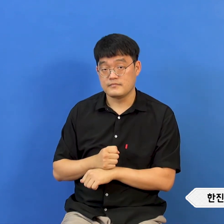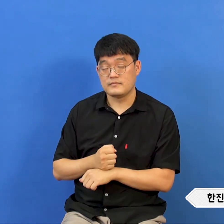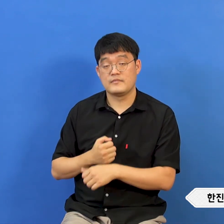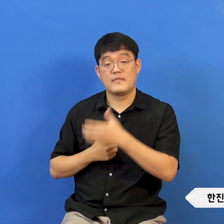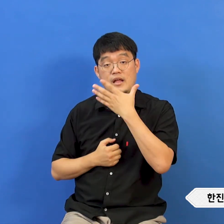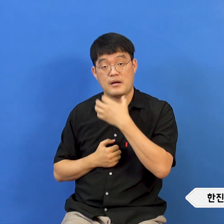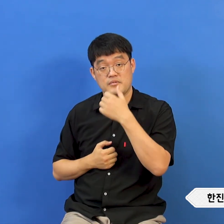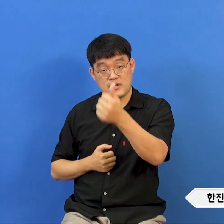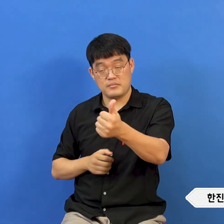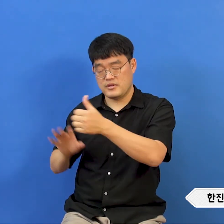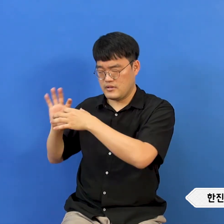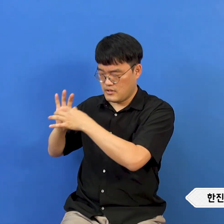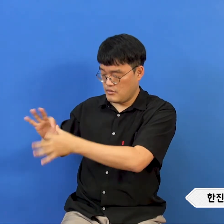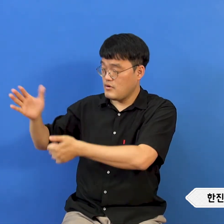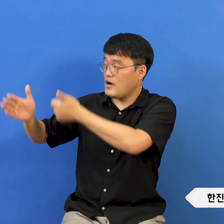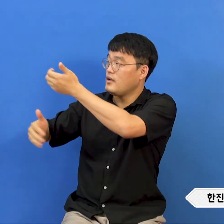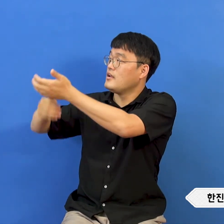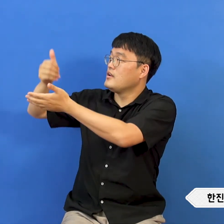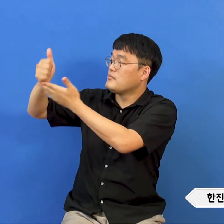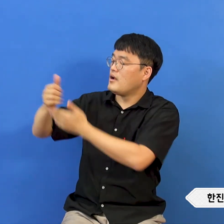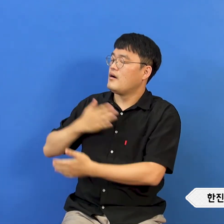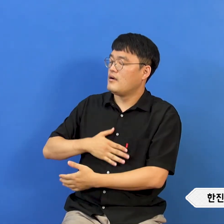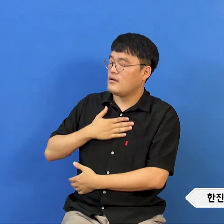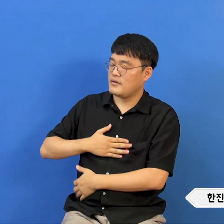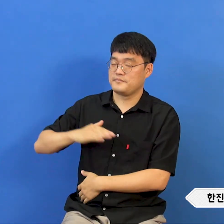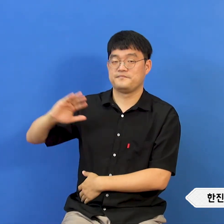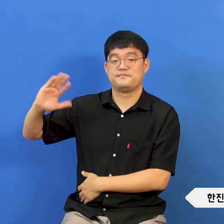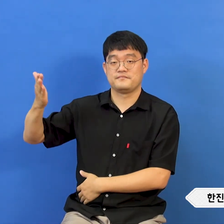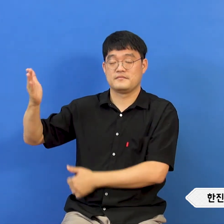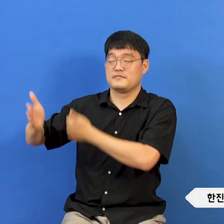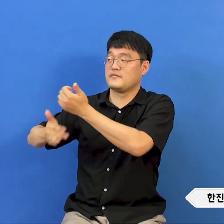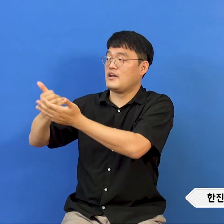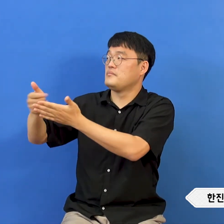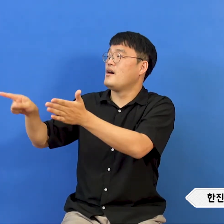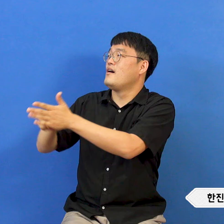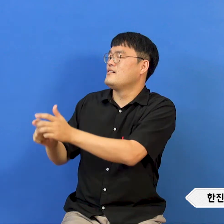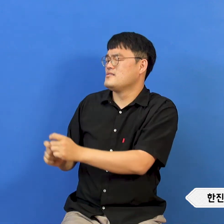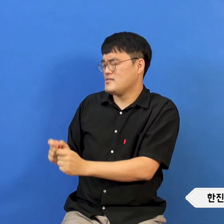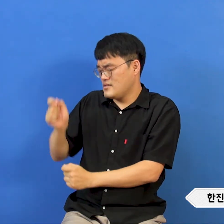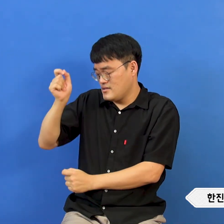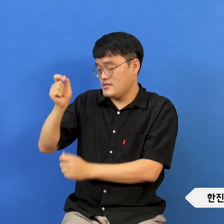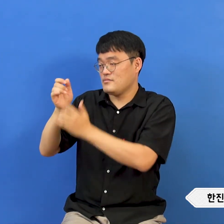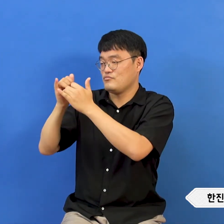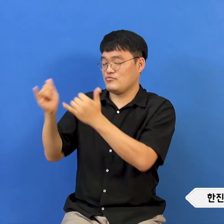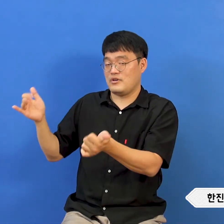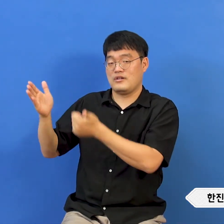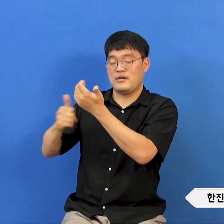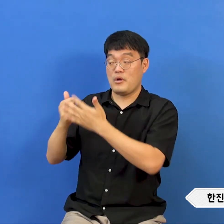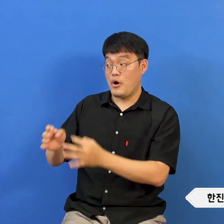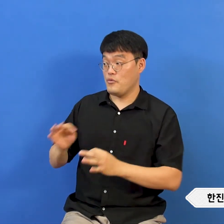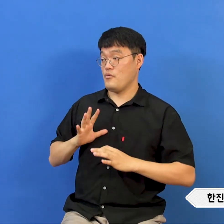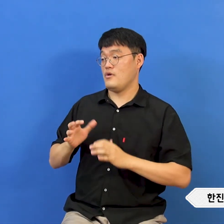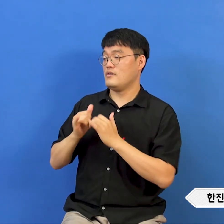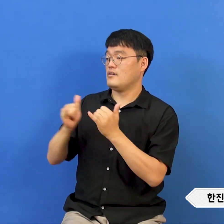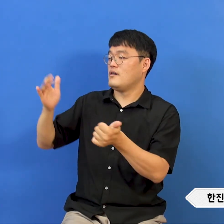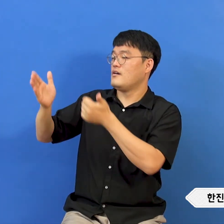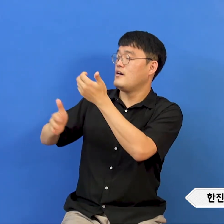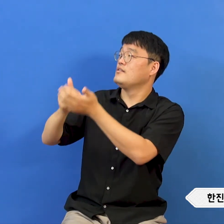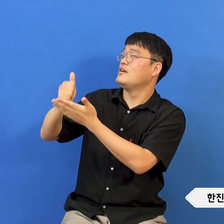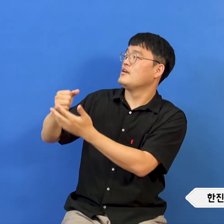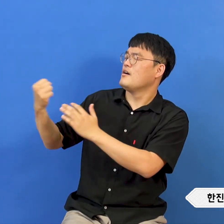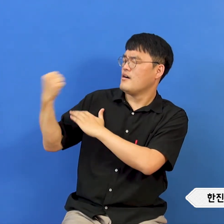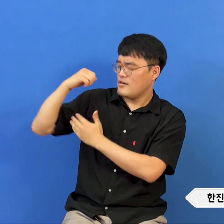계속 하나님을 알아갔습니다. 하나님이 얼마나 신실하신 분인지, 얼마나 놀라우신 분인지, 얼마나 전능하신